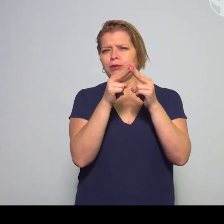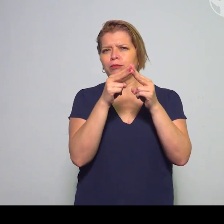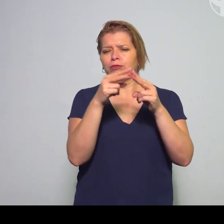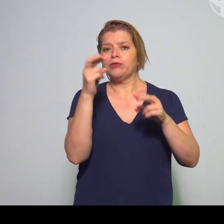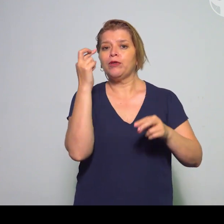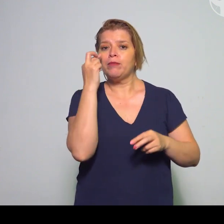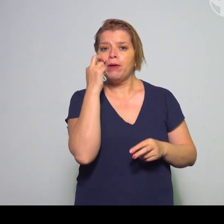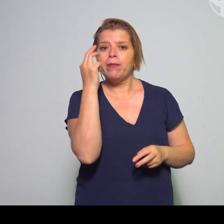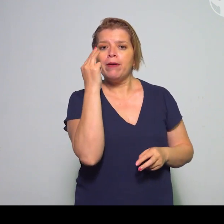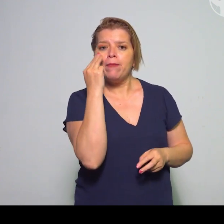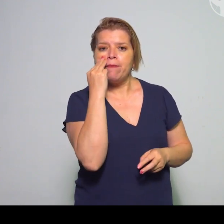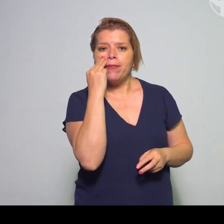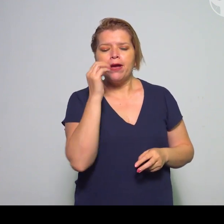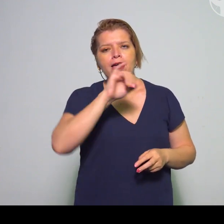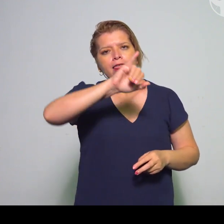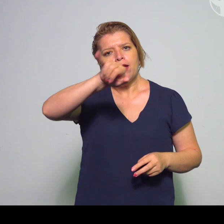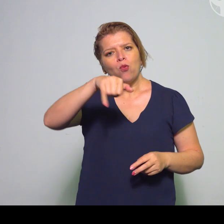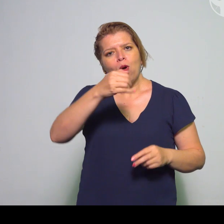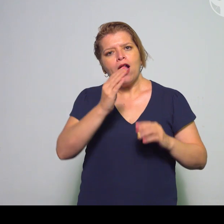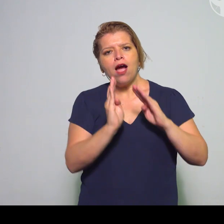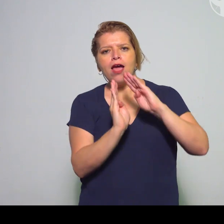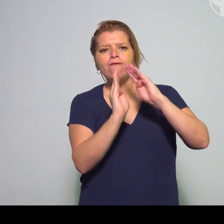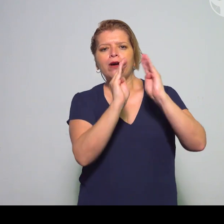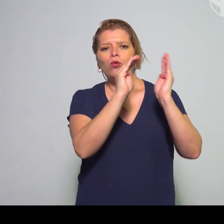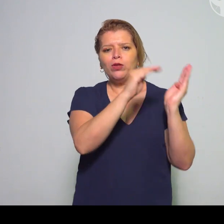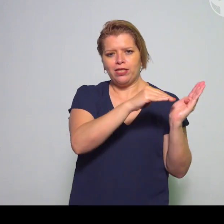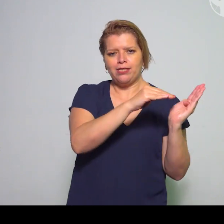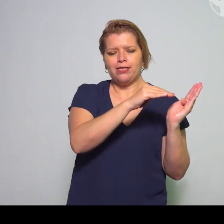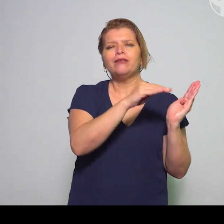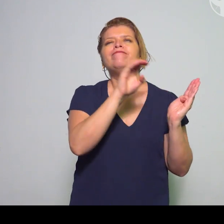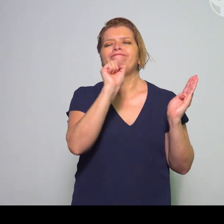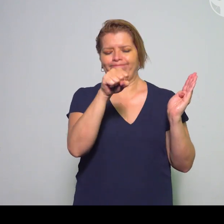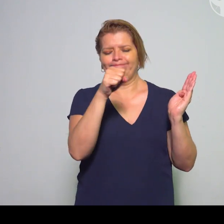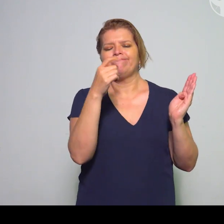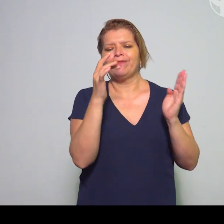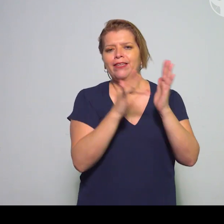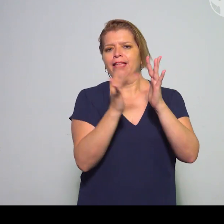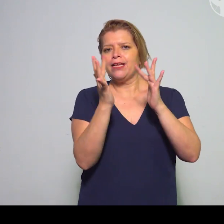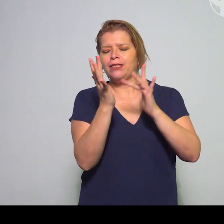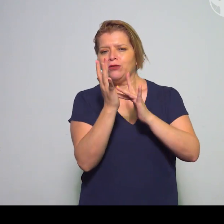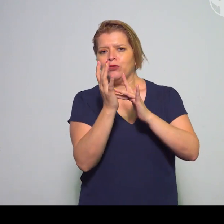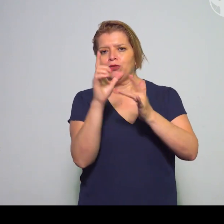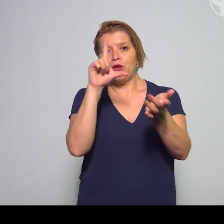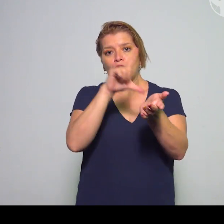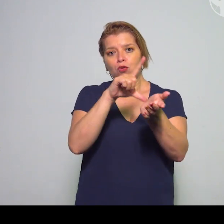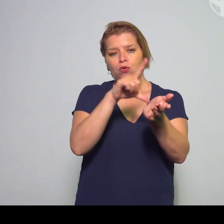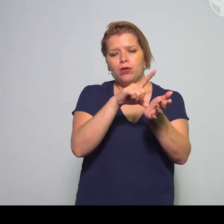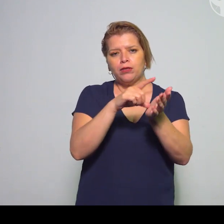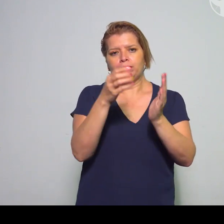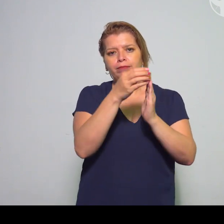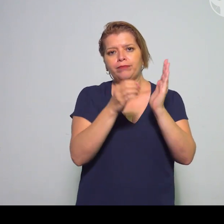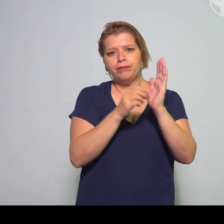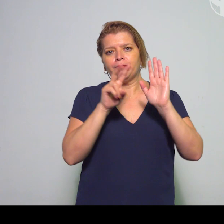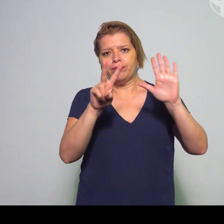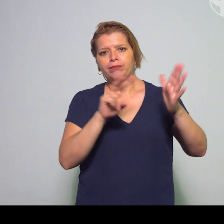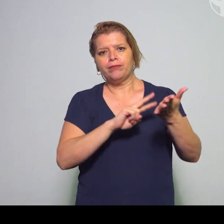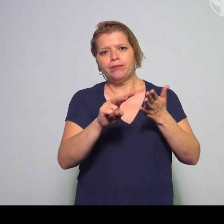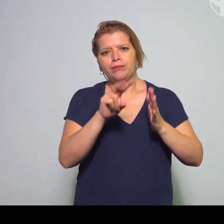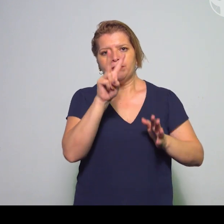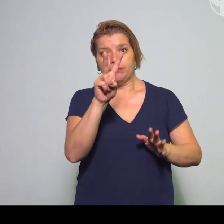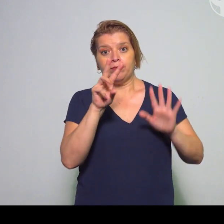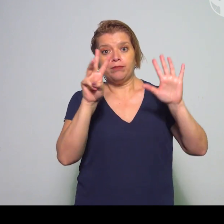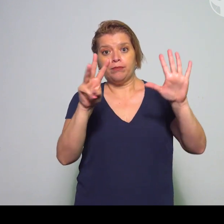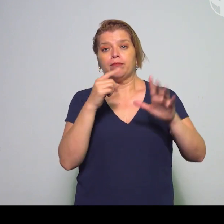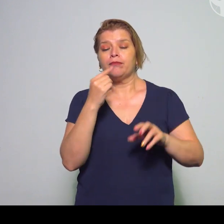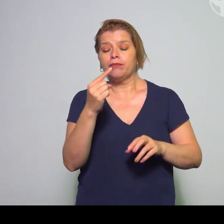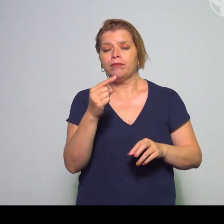conocemos solo por ser los padres de Juan el Bautista, de quien Jesús en Lucas 7:28 dijo que